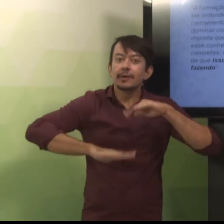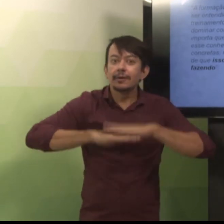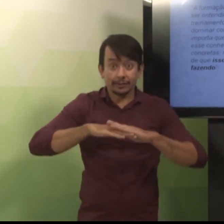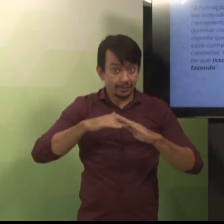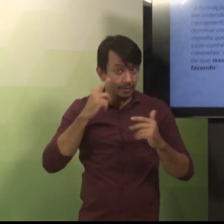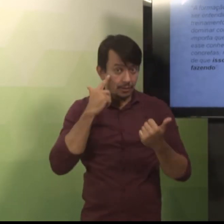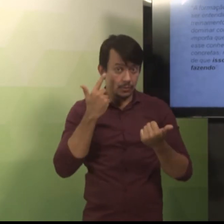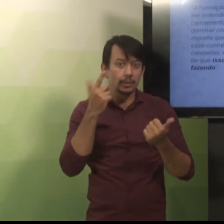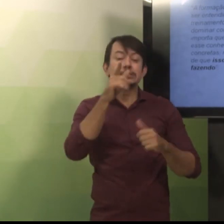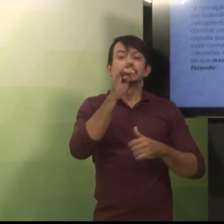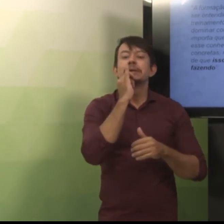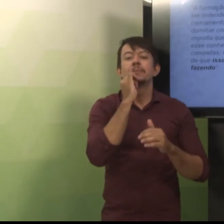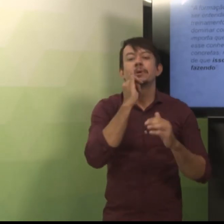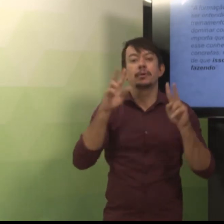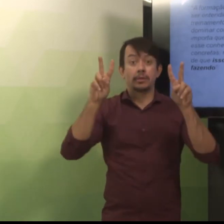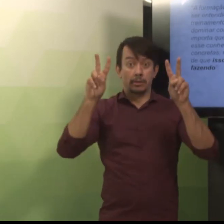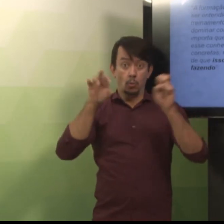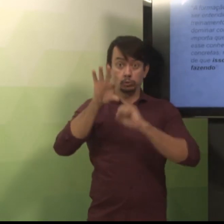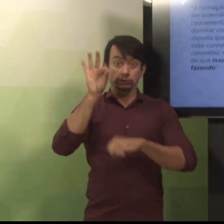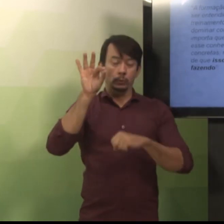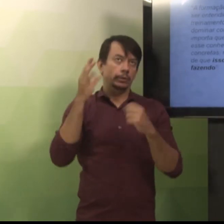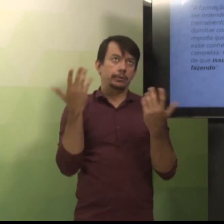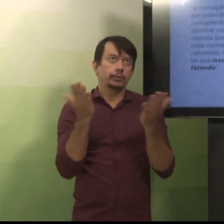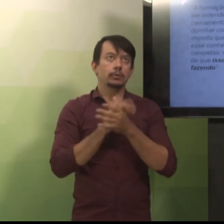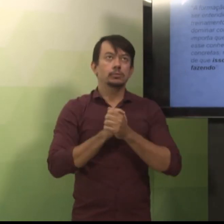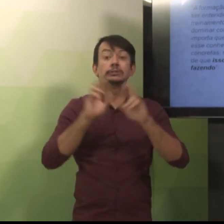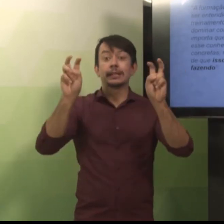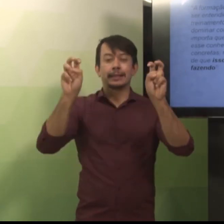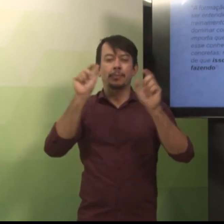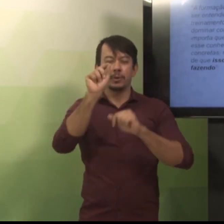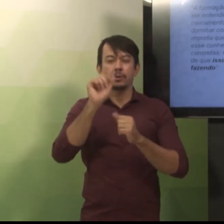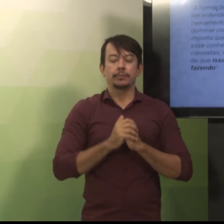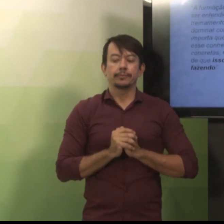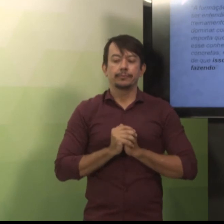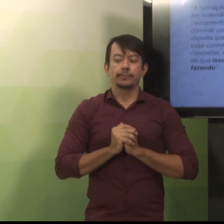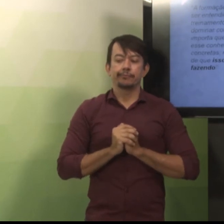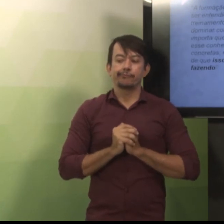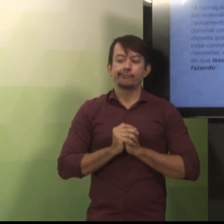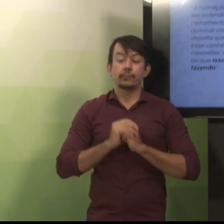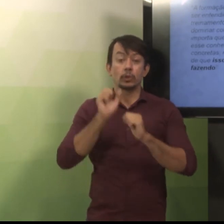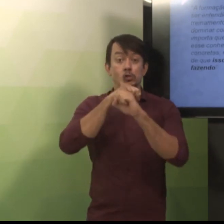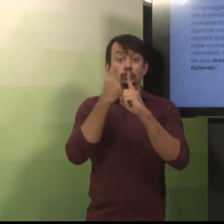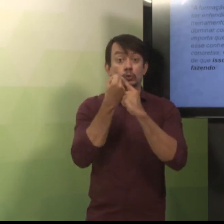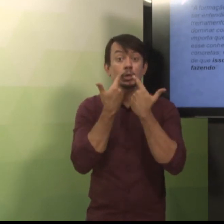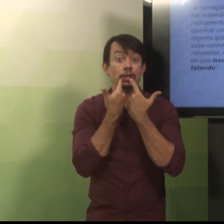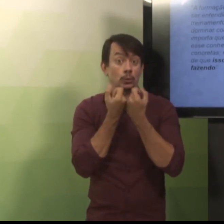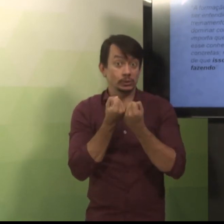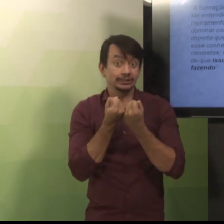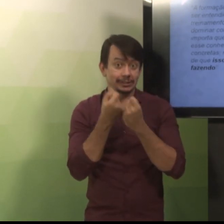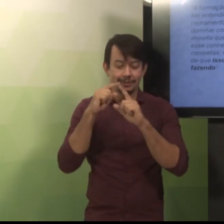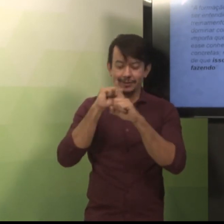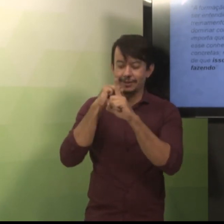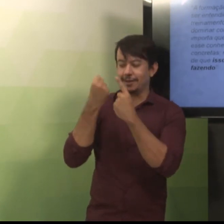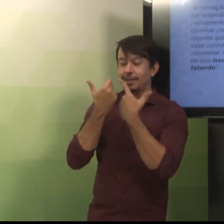sobre ensinar. Aí agora vocês vão praticar. Então vocês podem escolher um tema, por exemplo,